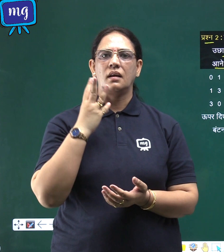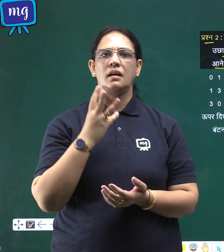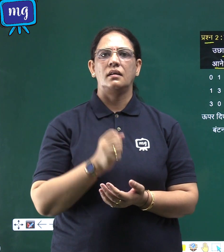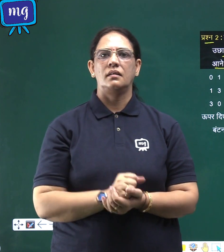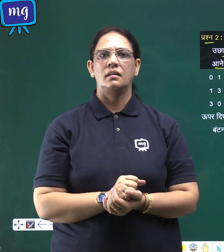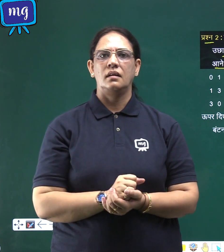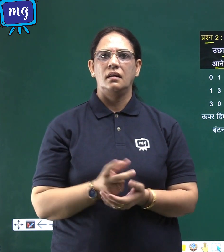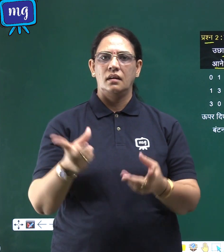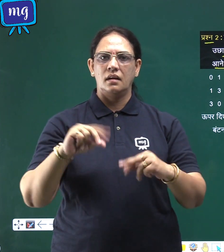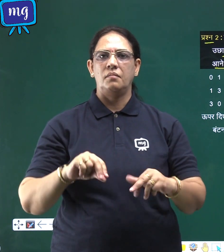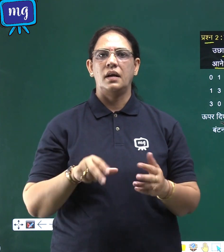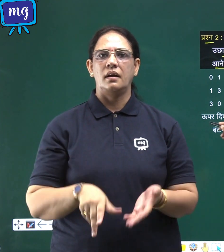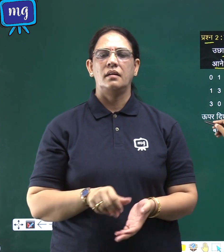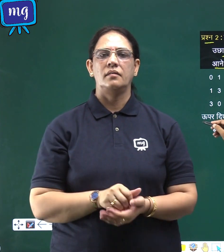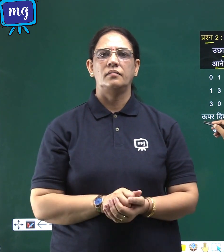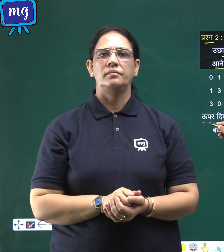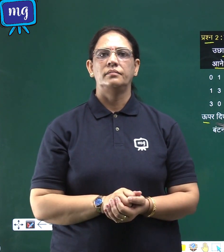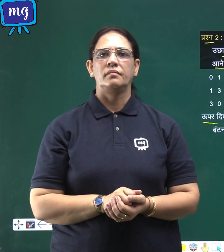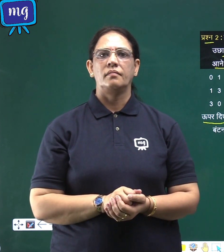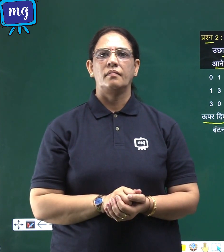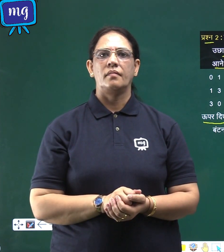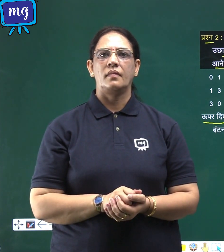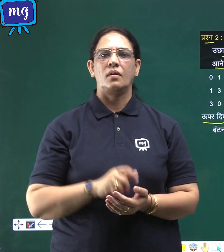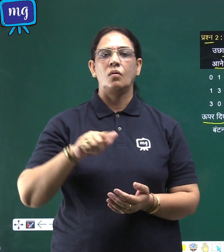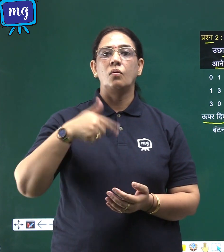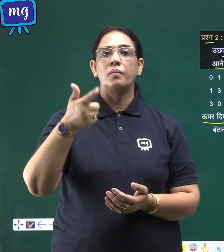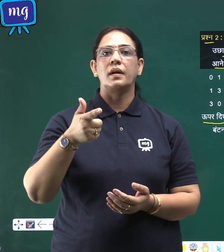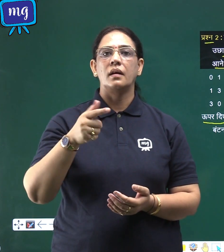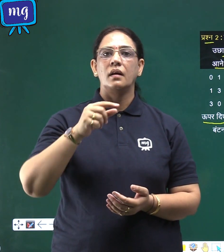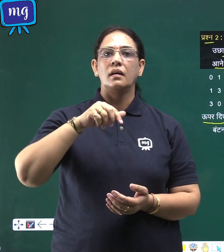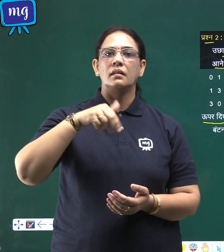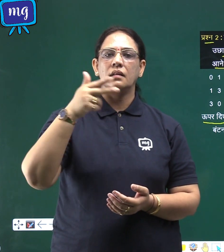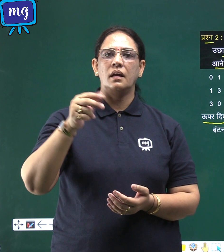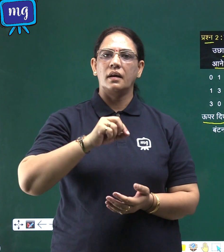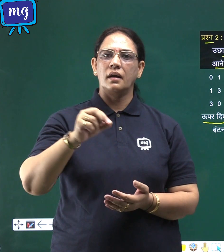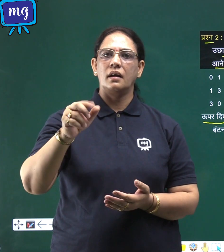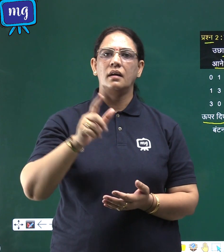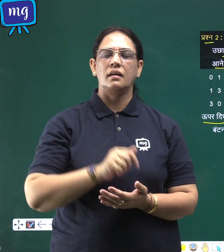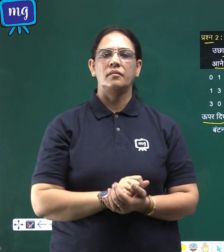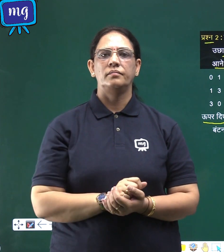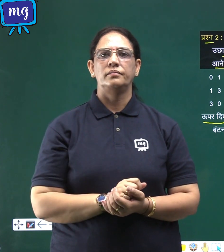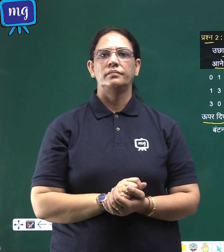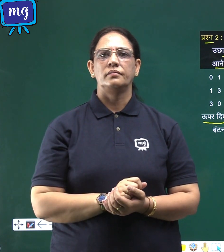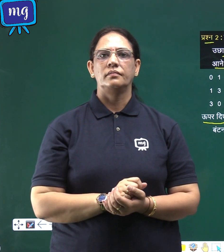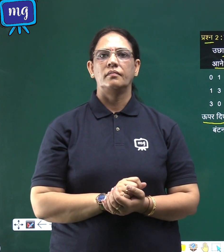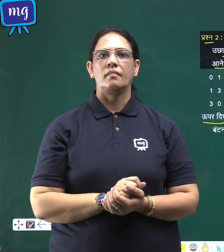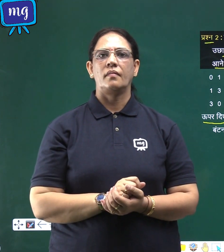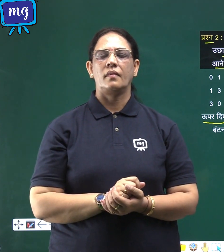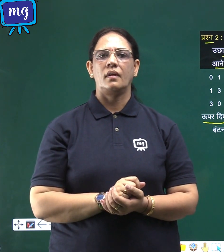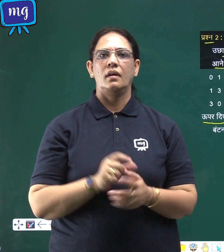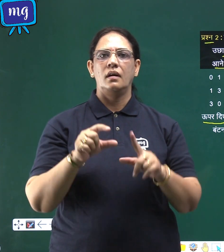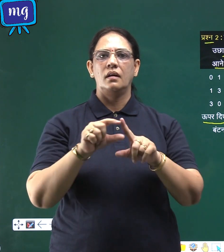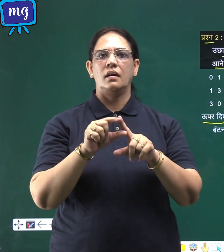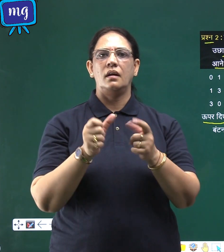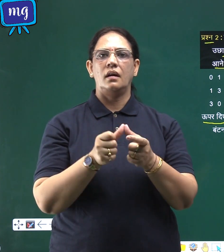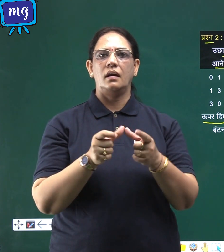निम्न है उपर दिये गए आकड़ों के